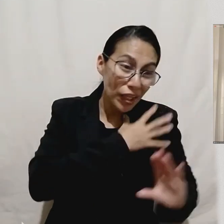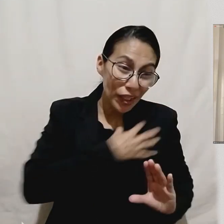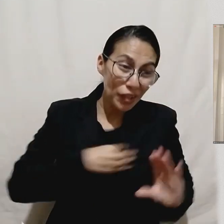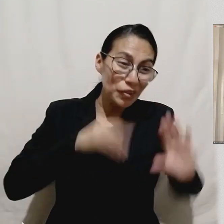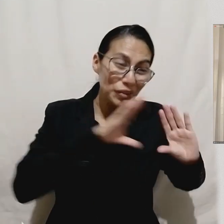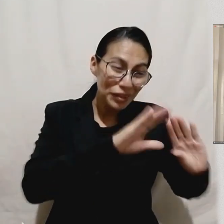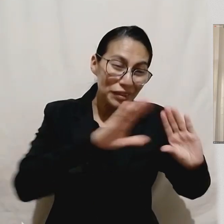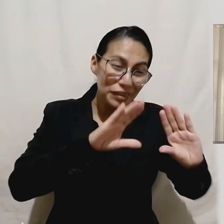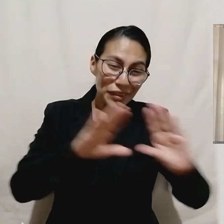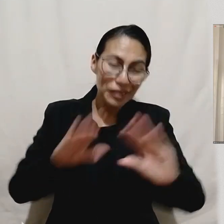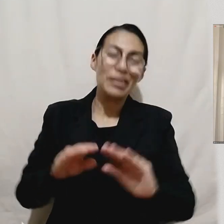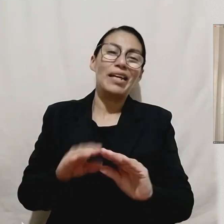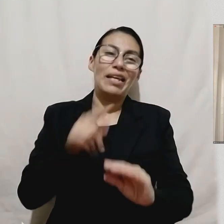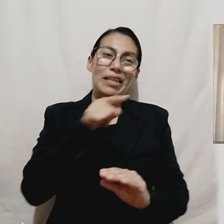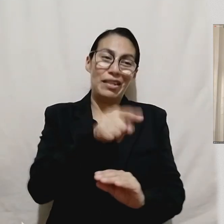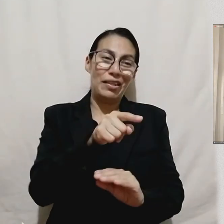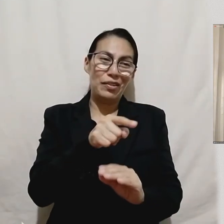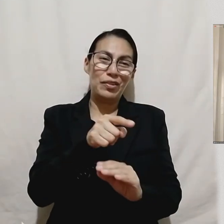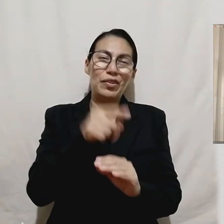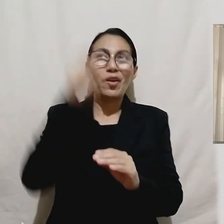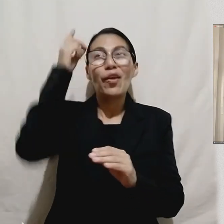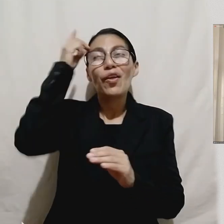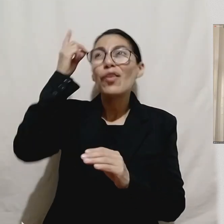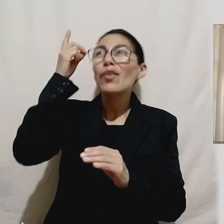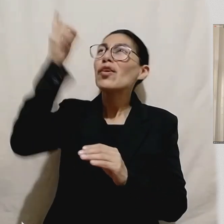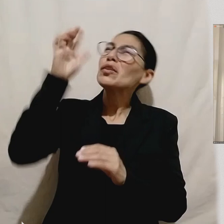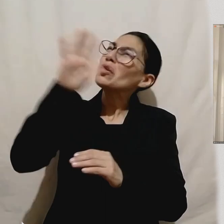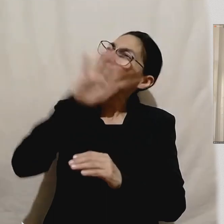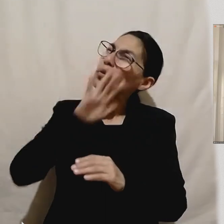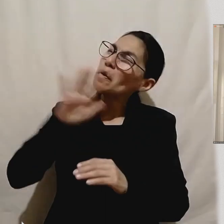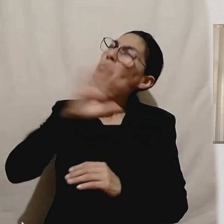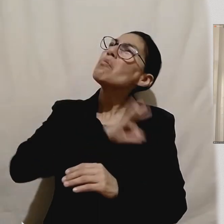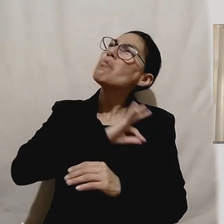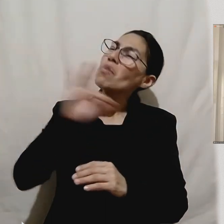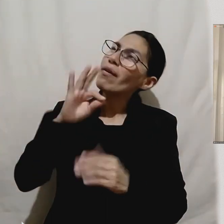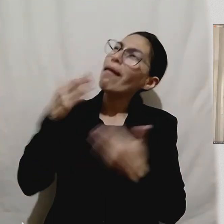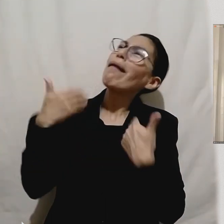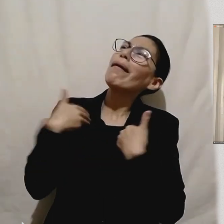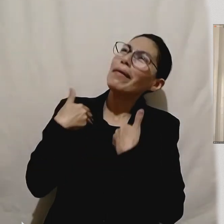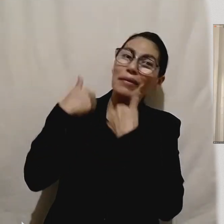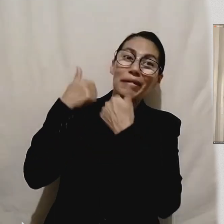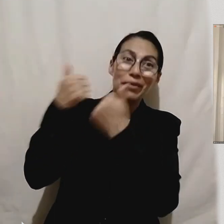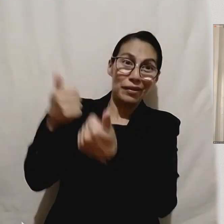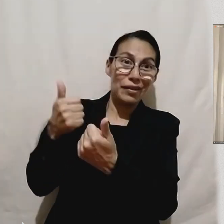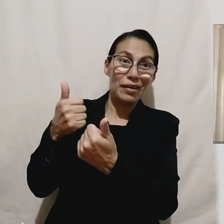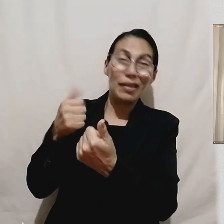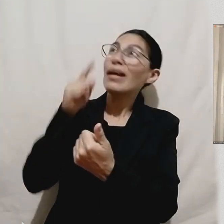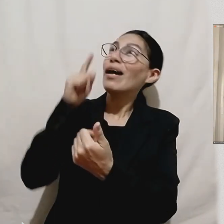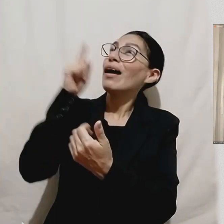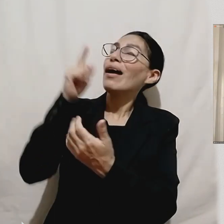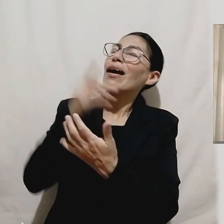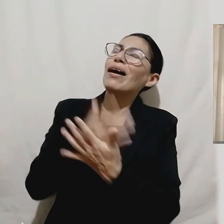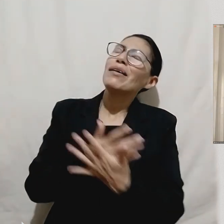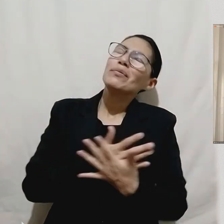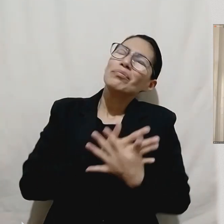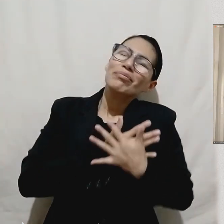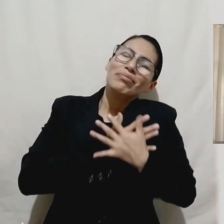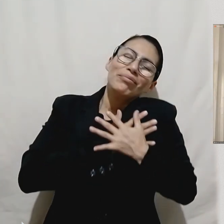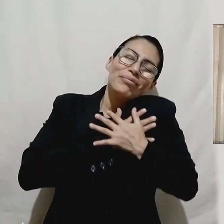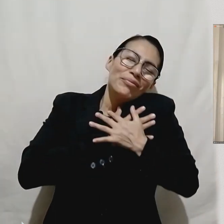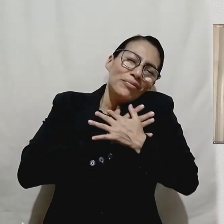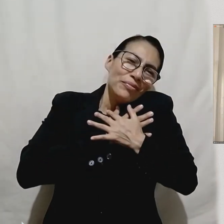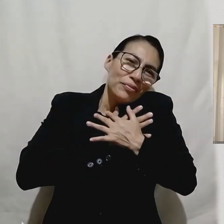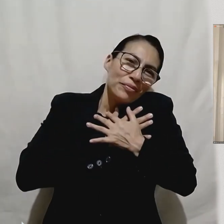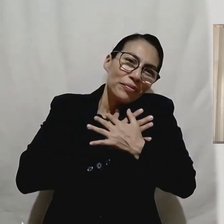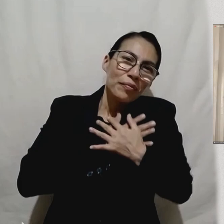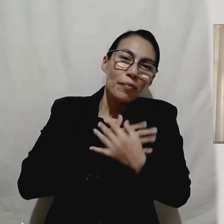hijos y comprenderán al dios de Lo imposible amarán al Dios